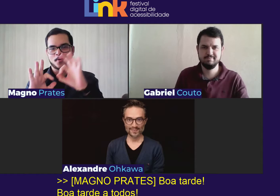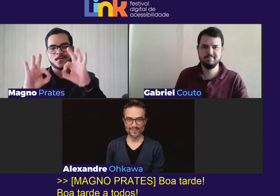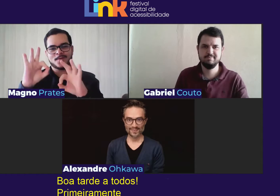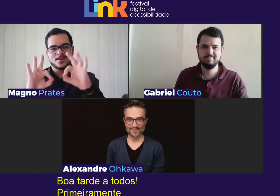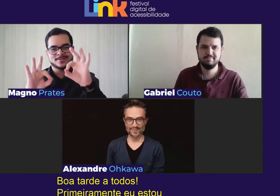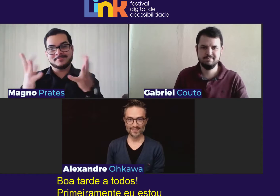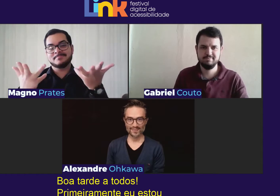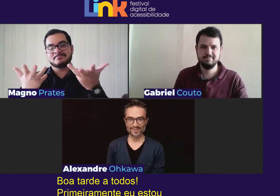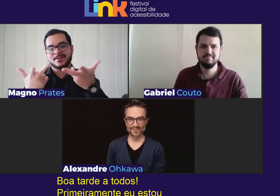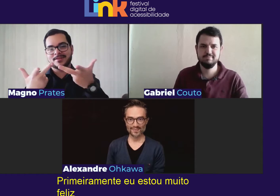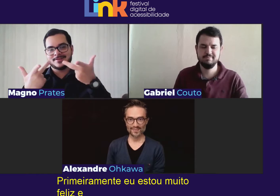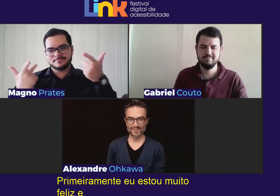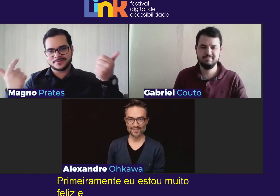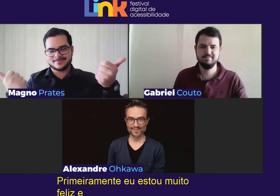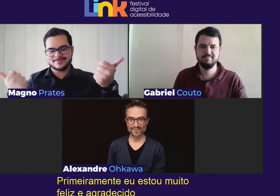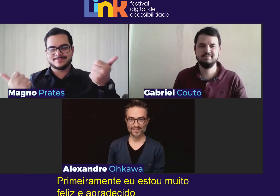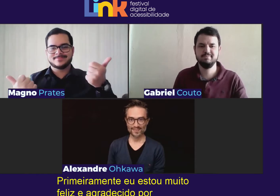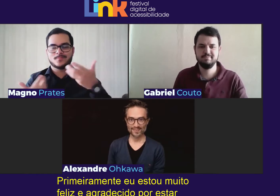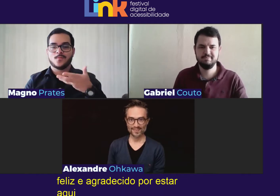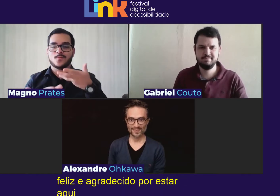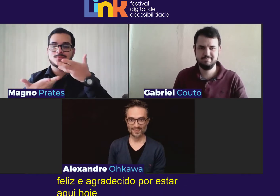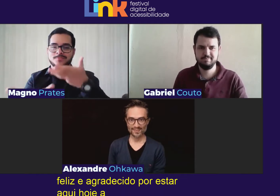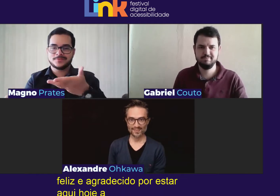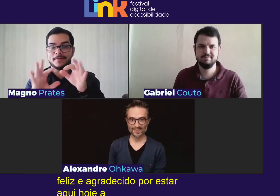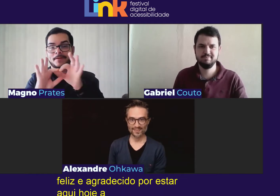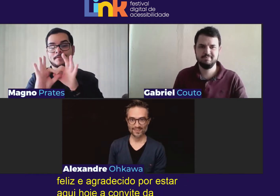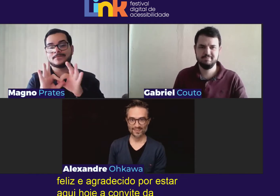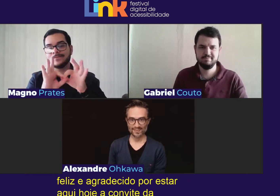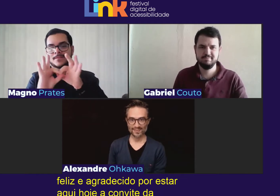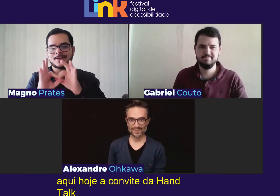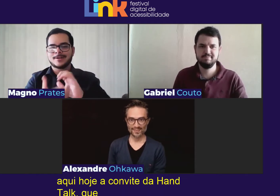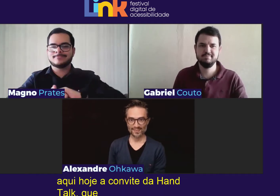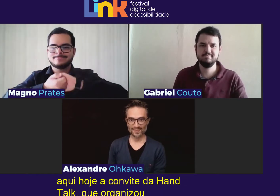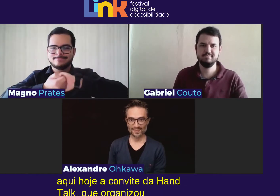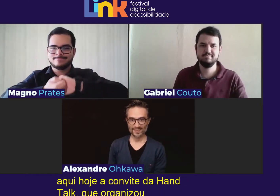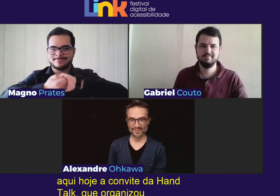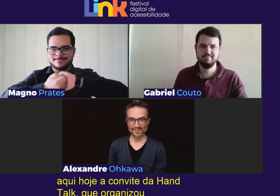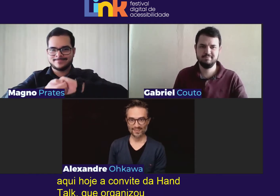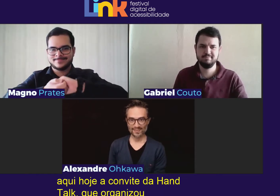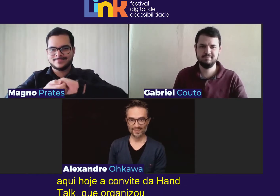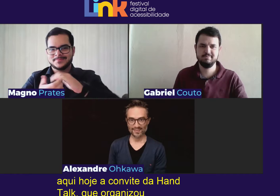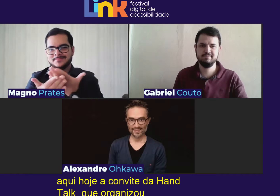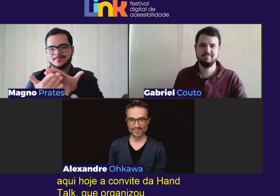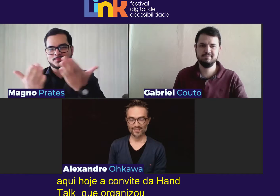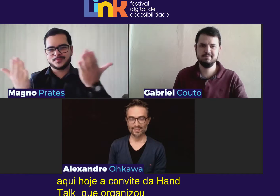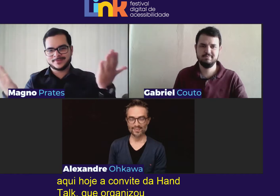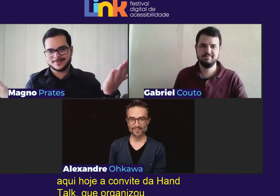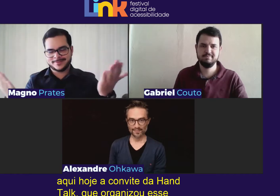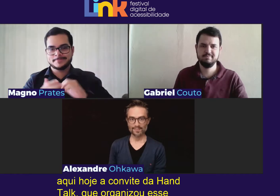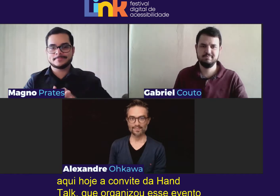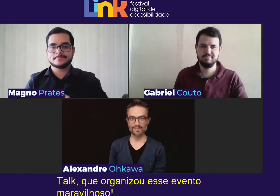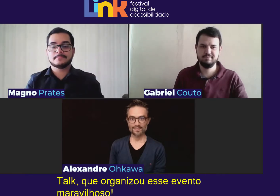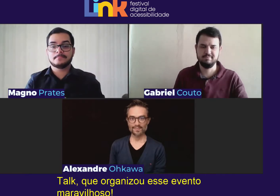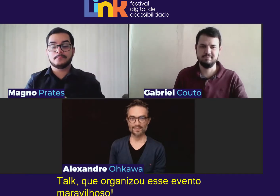a convite da Hand Talk, que organizou esse evento maravilhoso e também convidou a FENES para uma parceria com